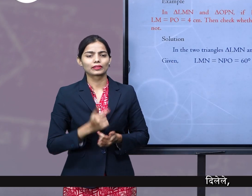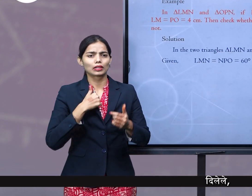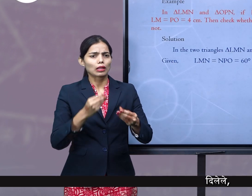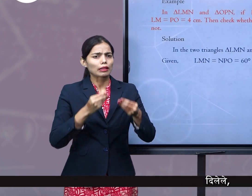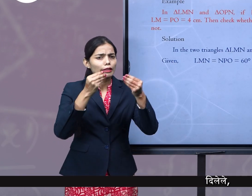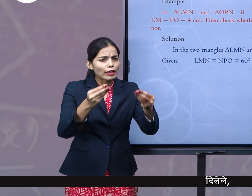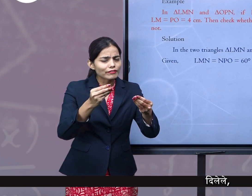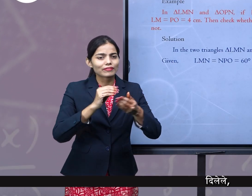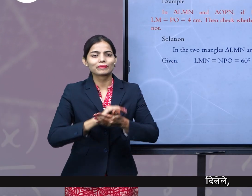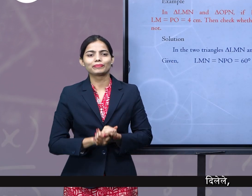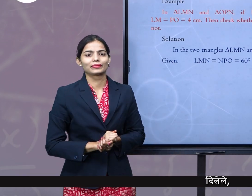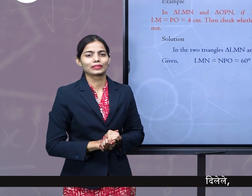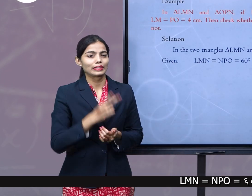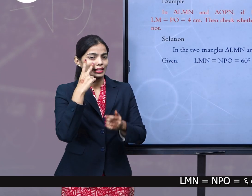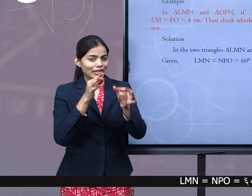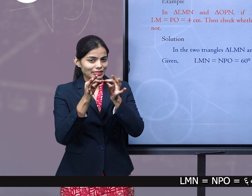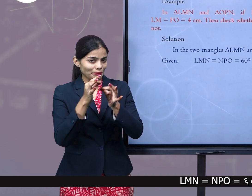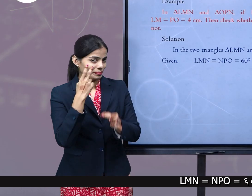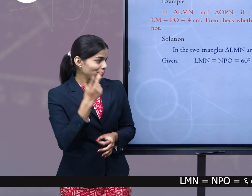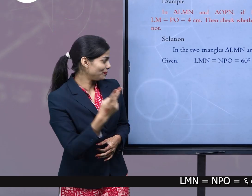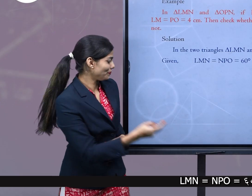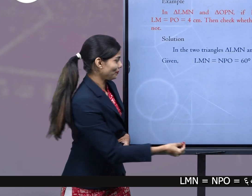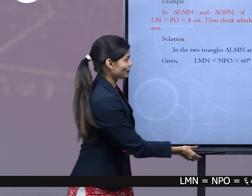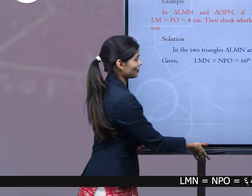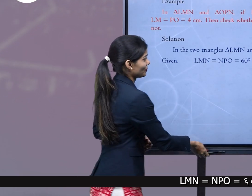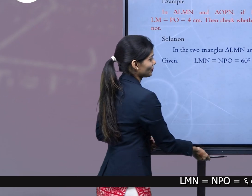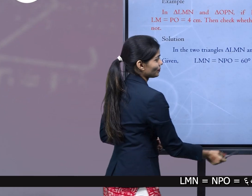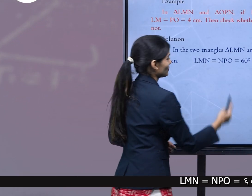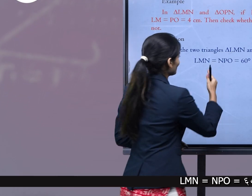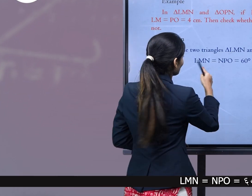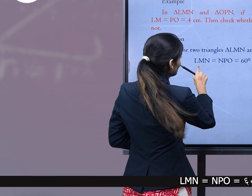दिलेले LMN इज इक्वल टू NPO इक्वल्स टू 60 डिग्री.